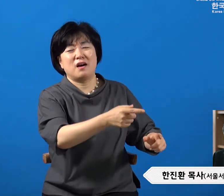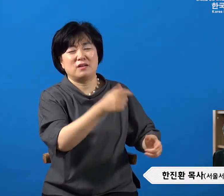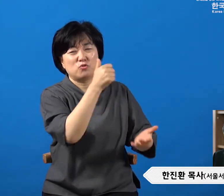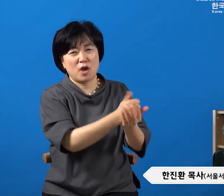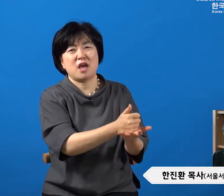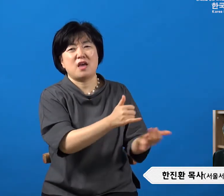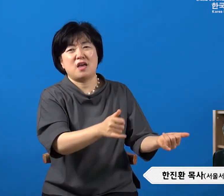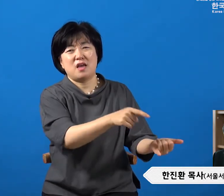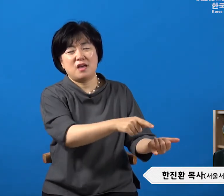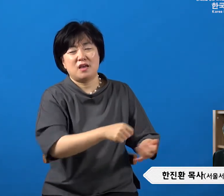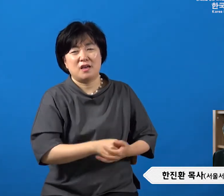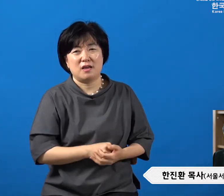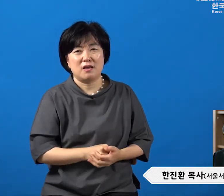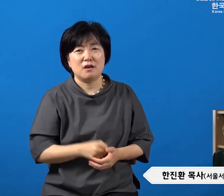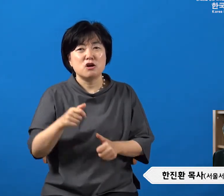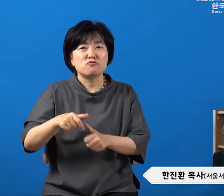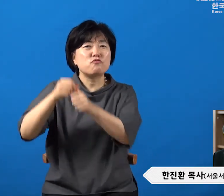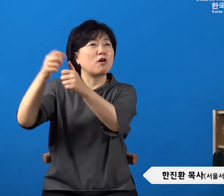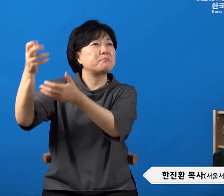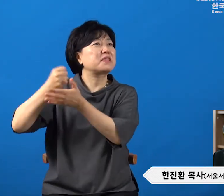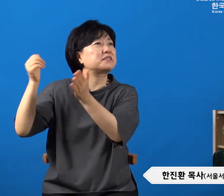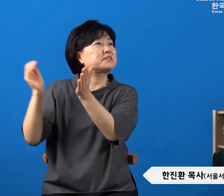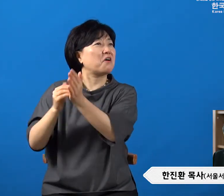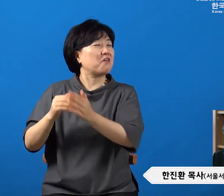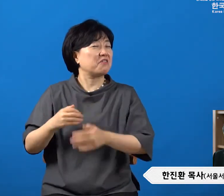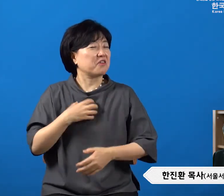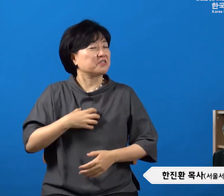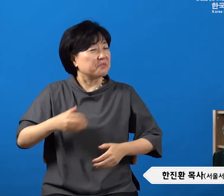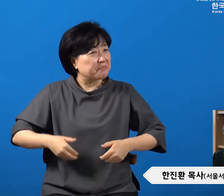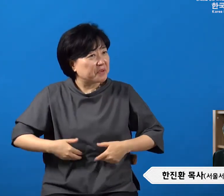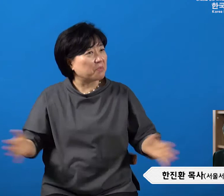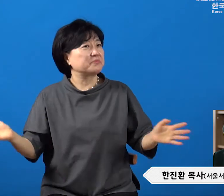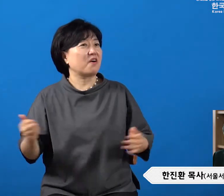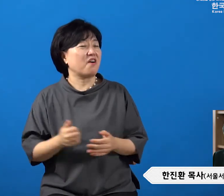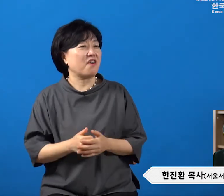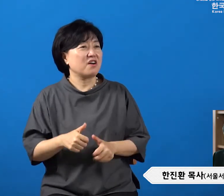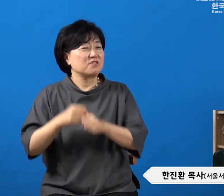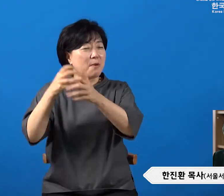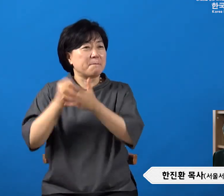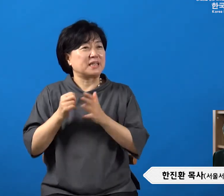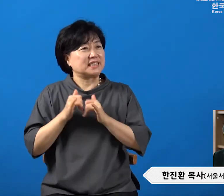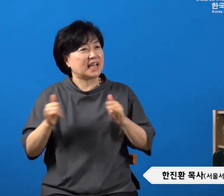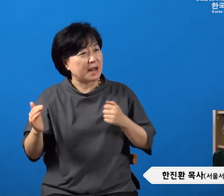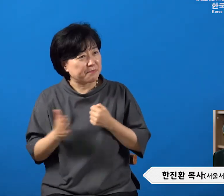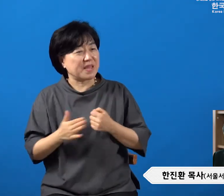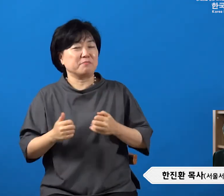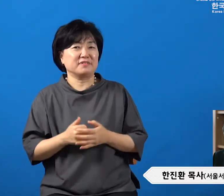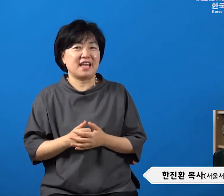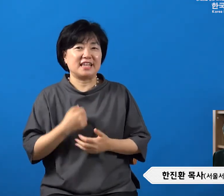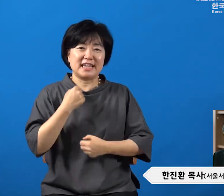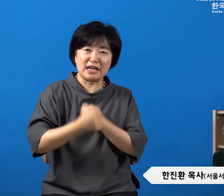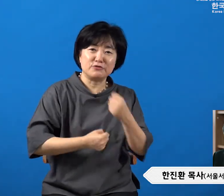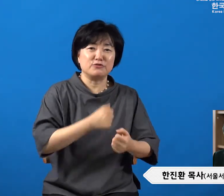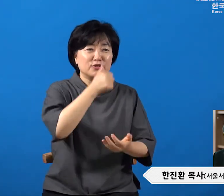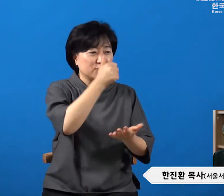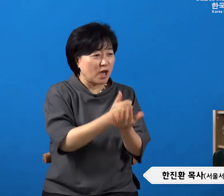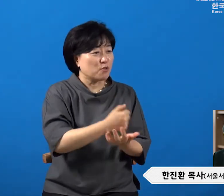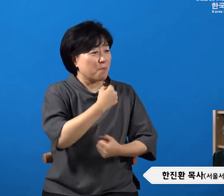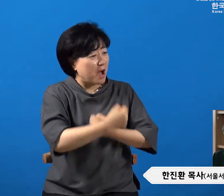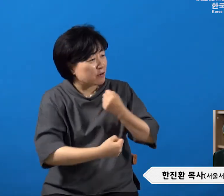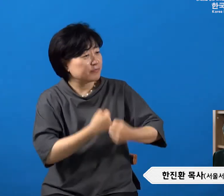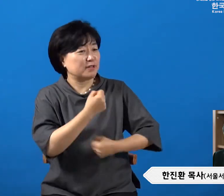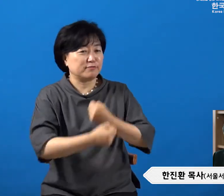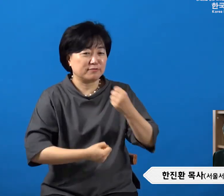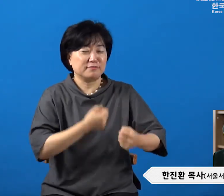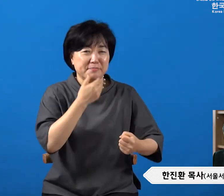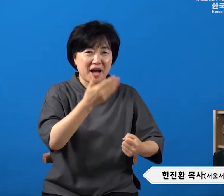구원은 이미 받은 것이니까 걱정할 거 없고, 그 다음에 이제 구원받은 사람으로서 이제 자유니까 그럼 죄도 마음대로